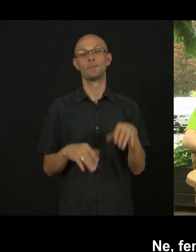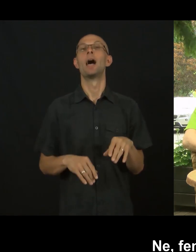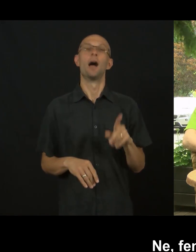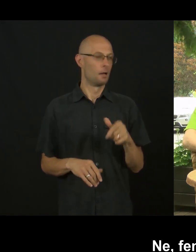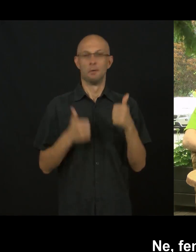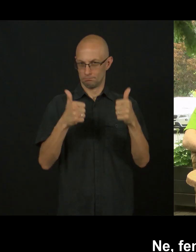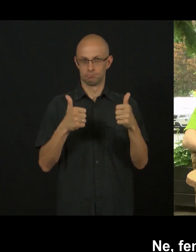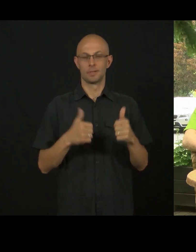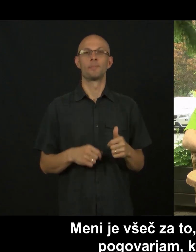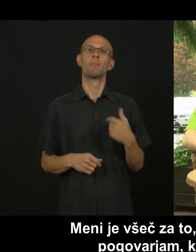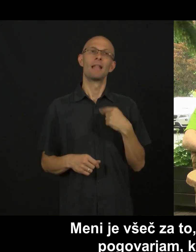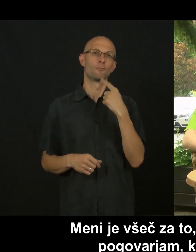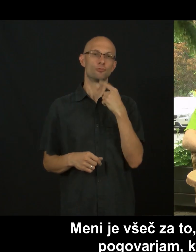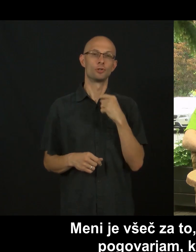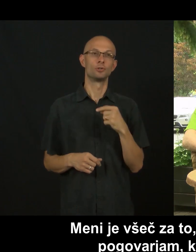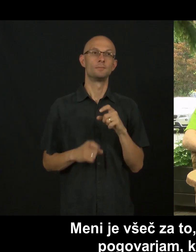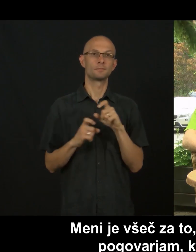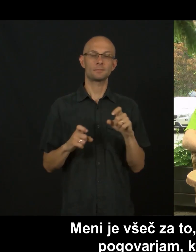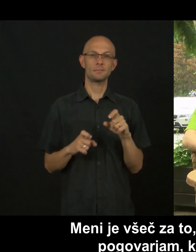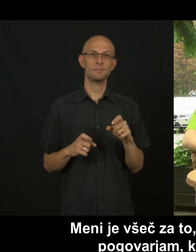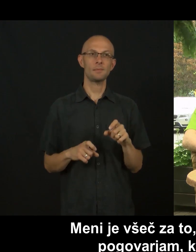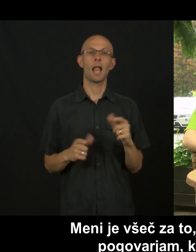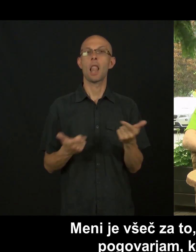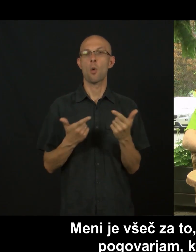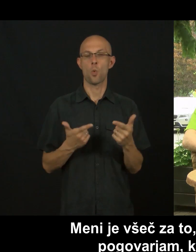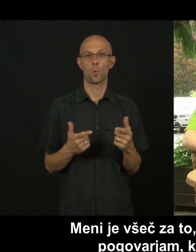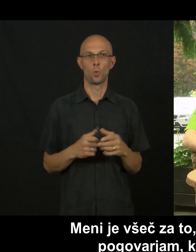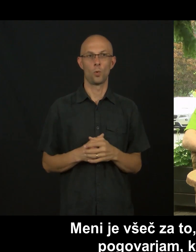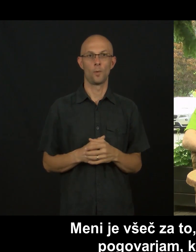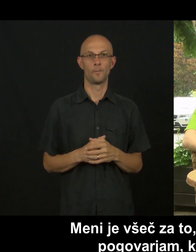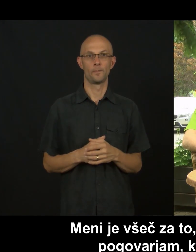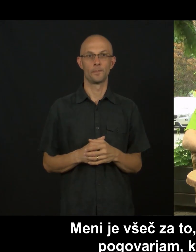Ne, fenomenalno. Jaz sem meni všeč, zaradi tega, ker lahko